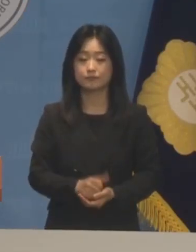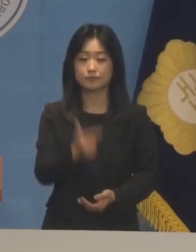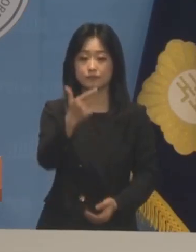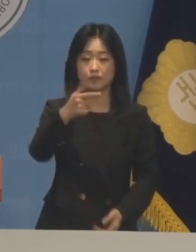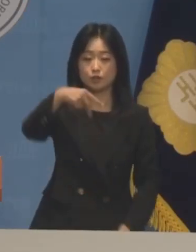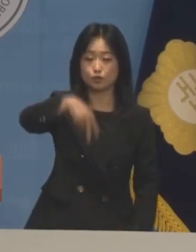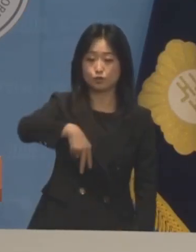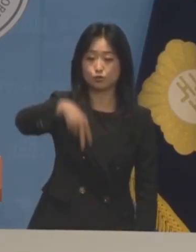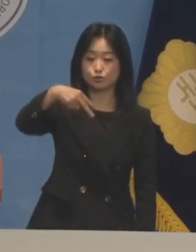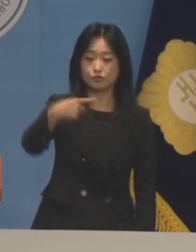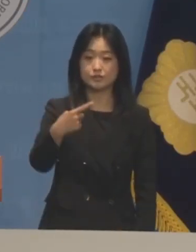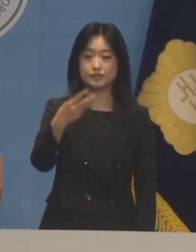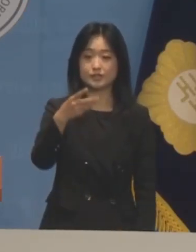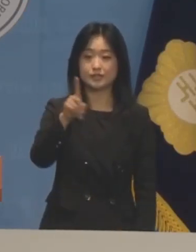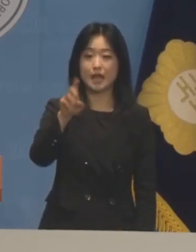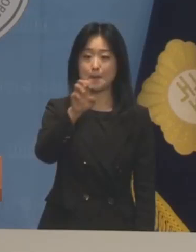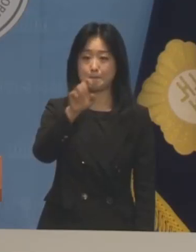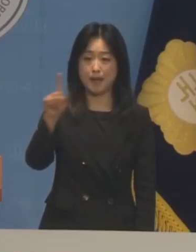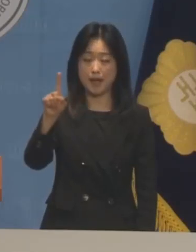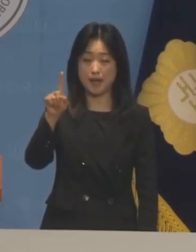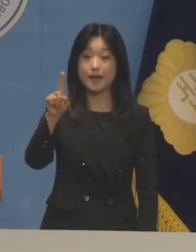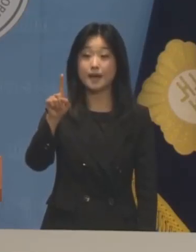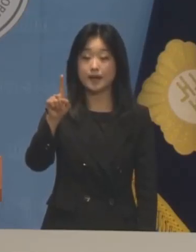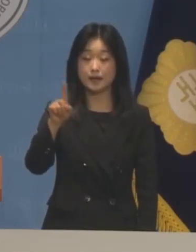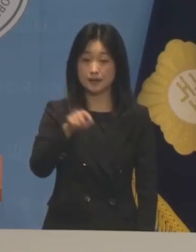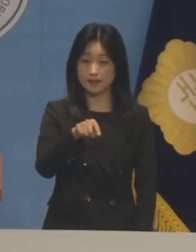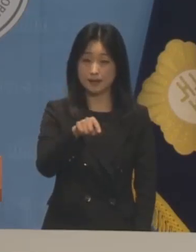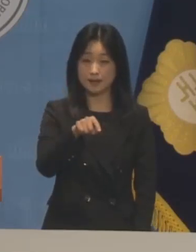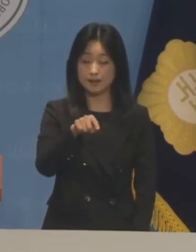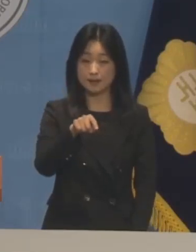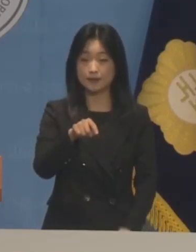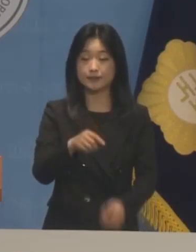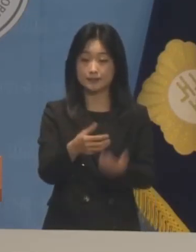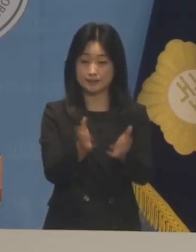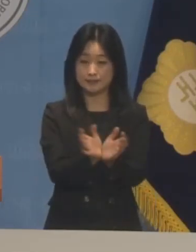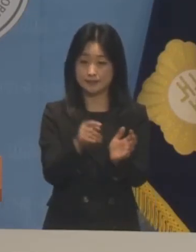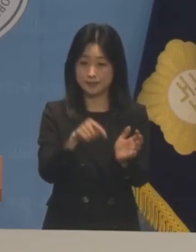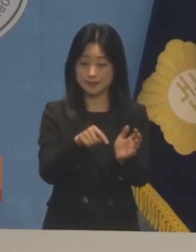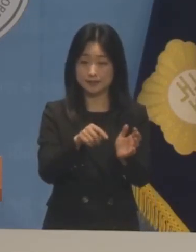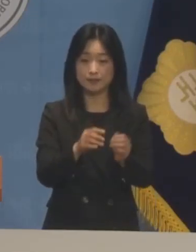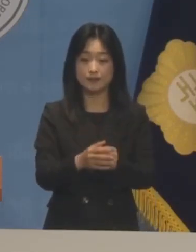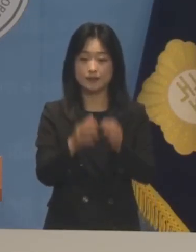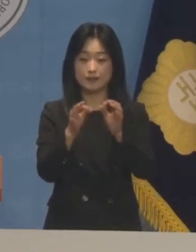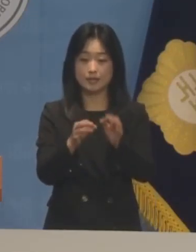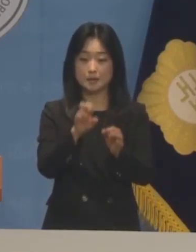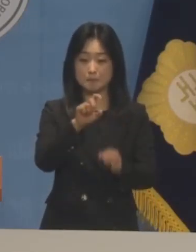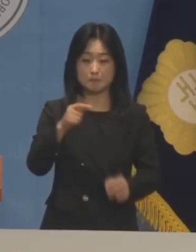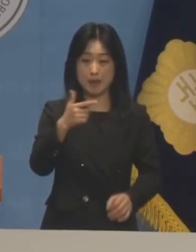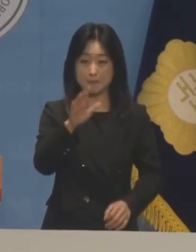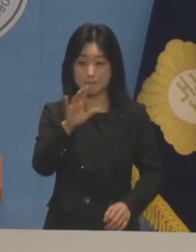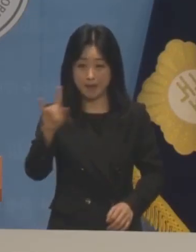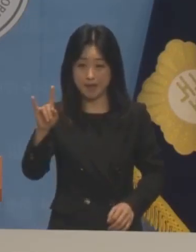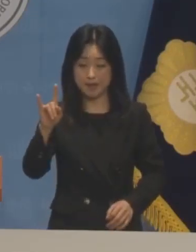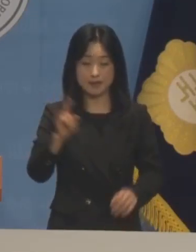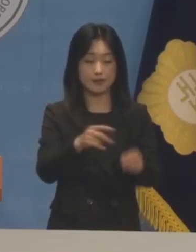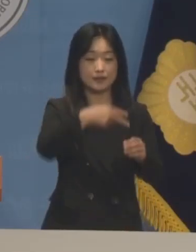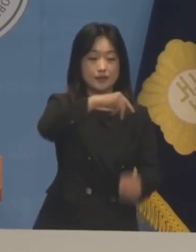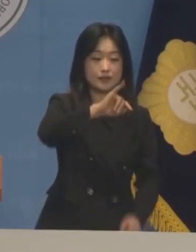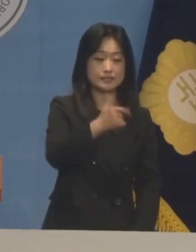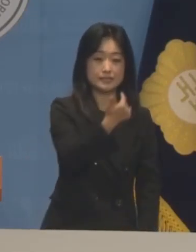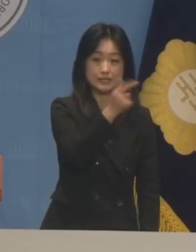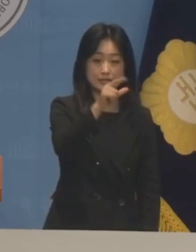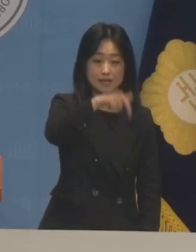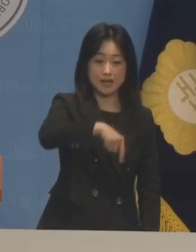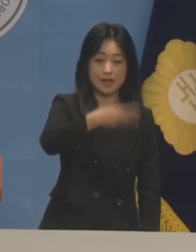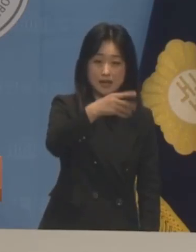뉴스타파 등에 대한 대선 기간에 있었던 김만배 그리고 신앙림 녹취록과 관련된